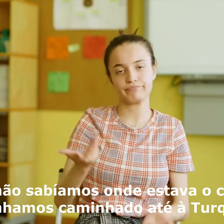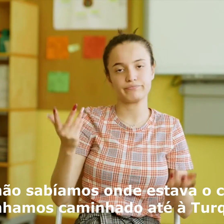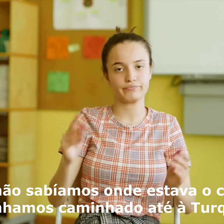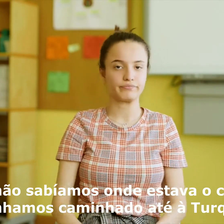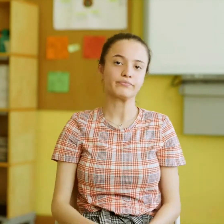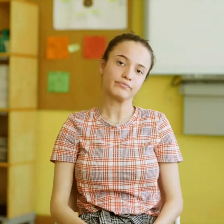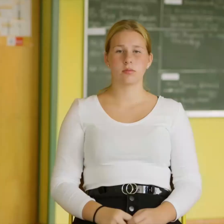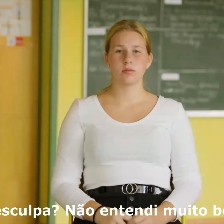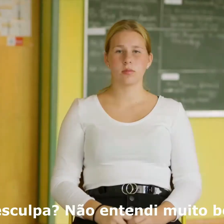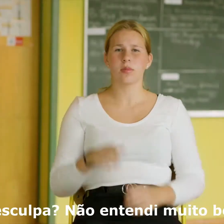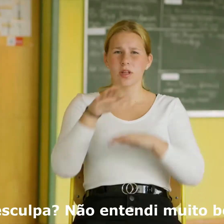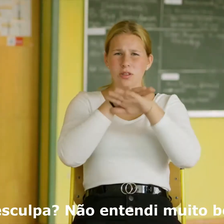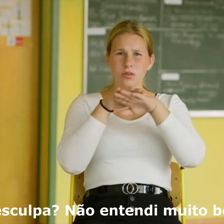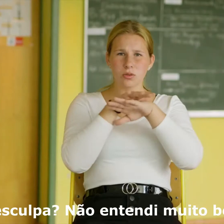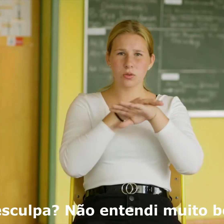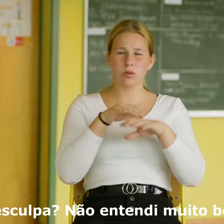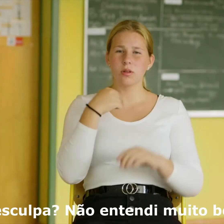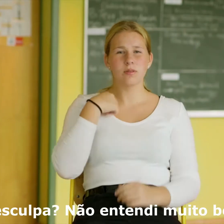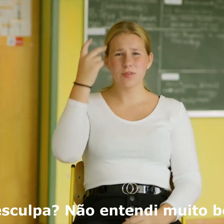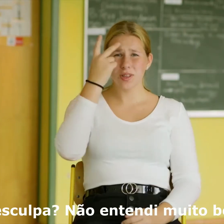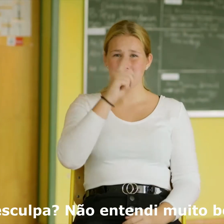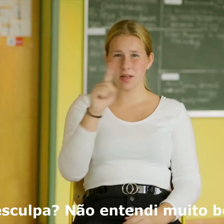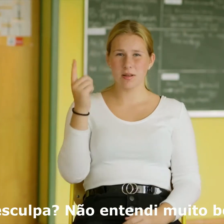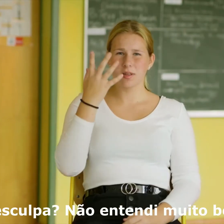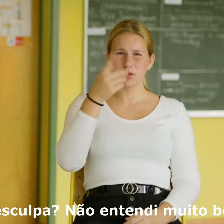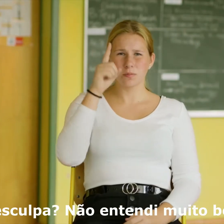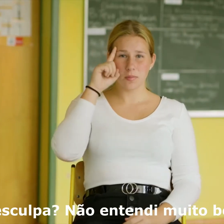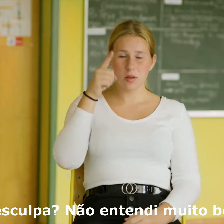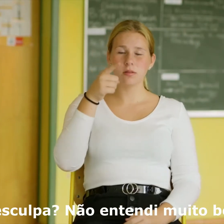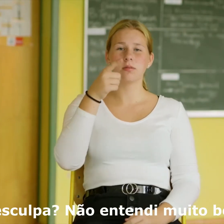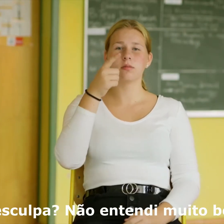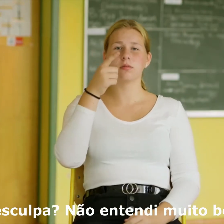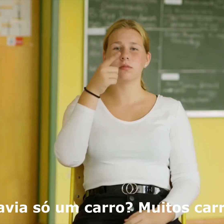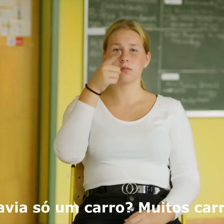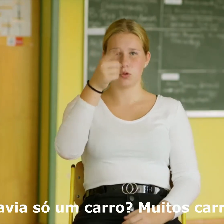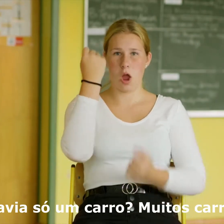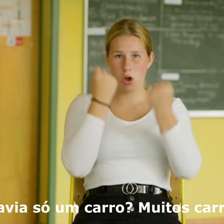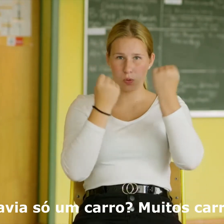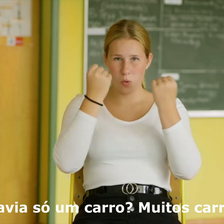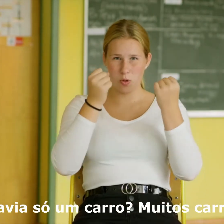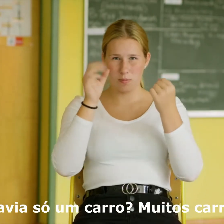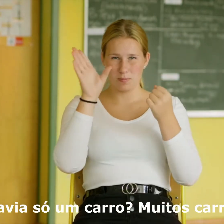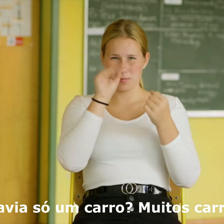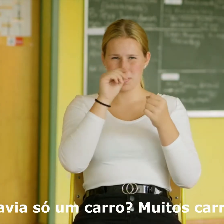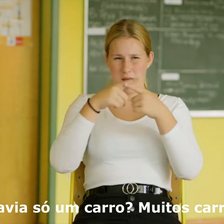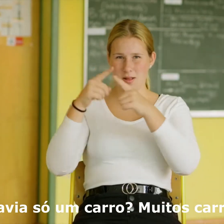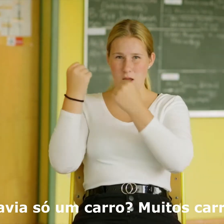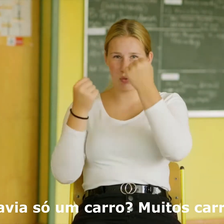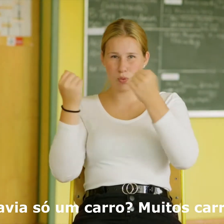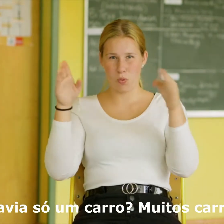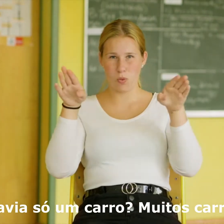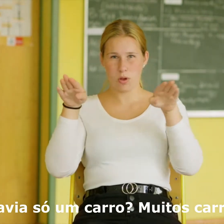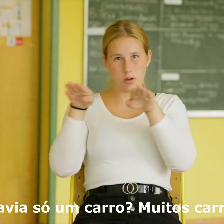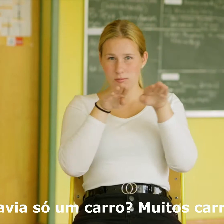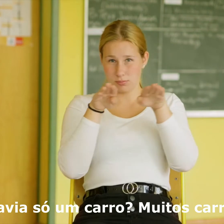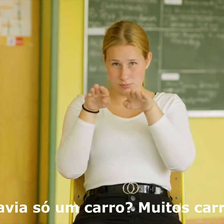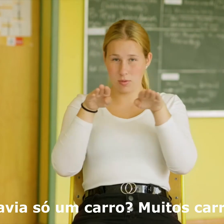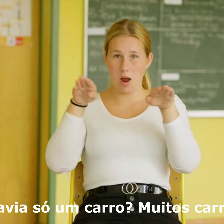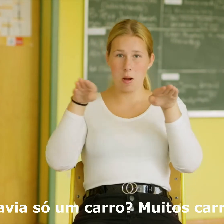Turquia. Desculpa, mas eu não entendi muito bem. Então haviam carros, vários carros, houve uma perseguição,